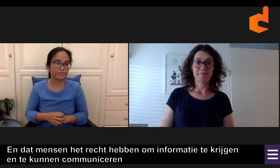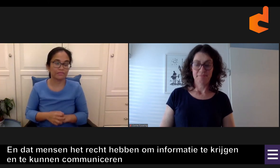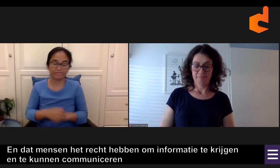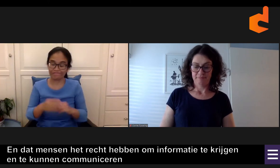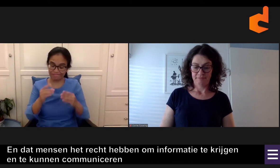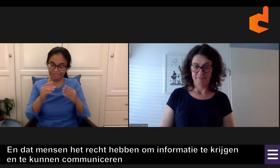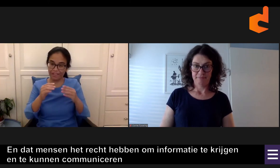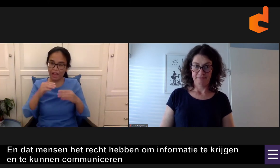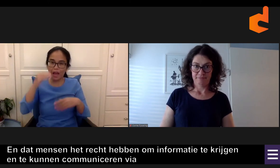gebarentaal.